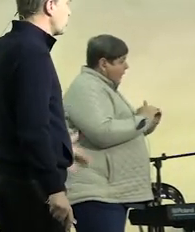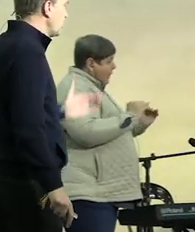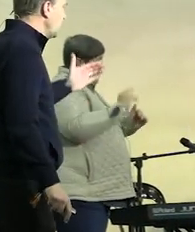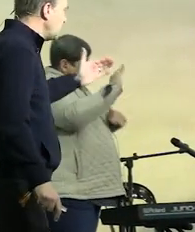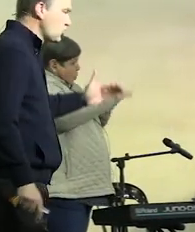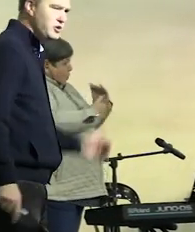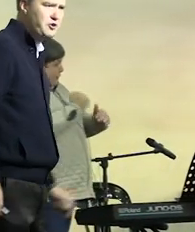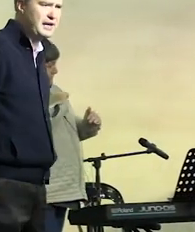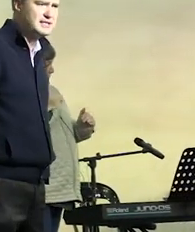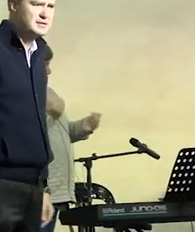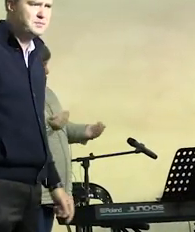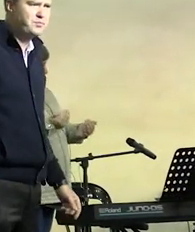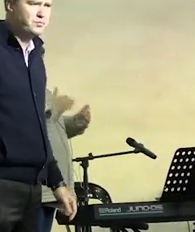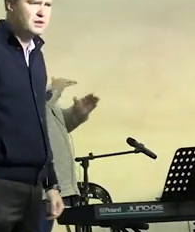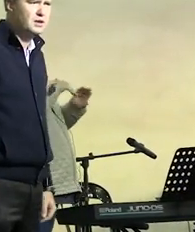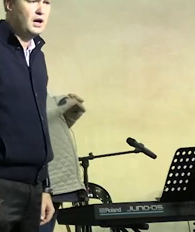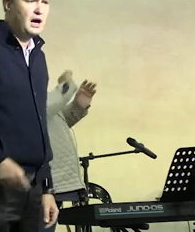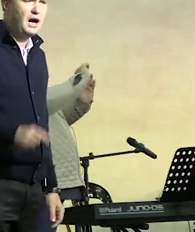jou sorg, hulle is nog in jou huis.